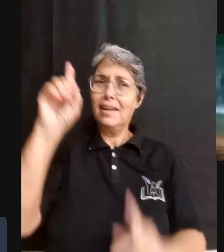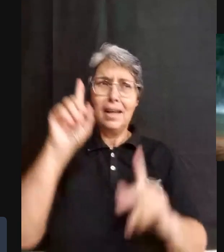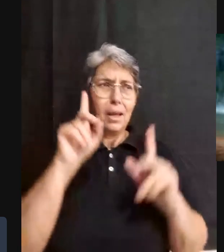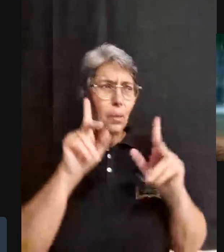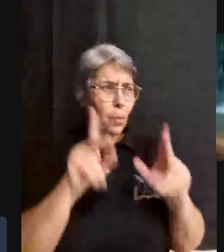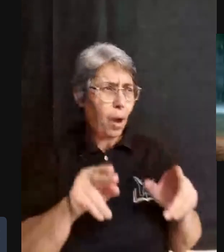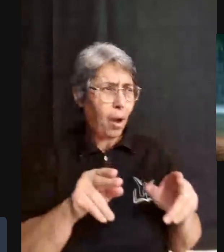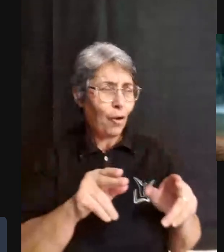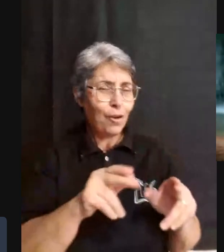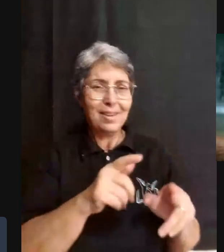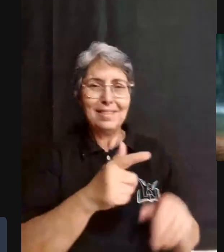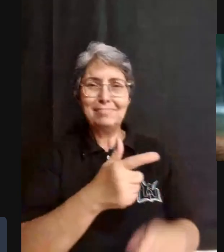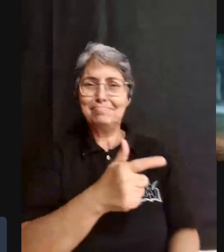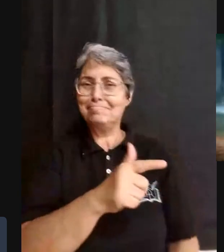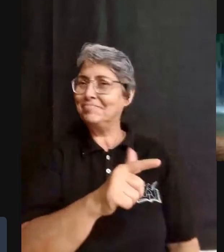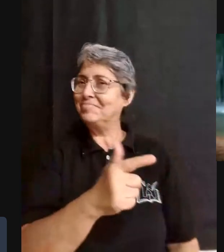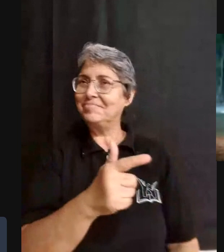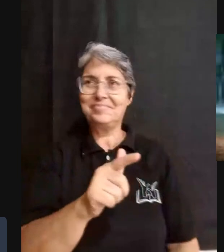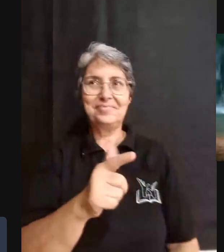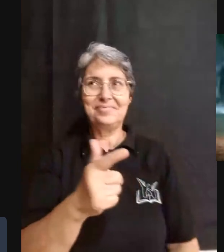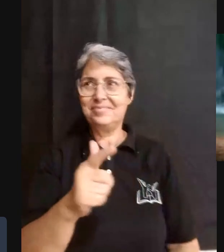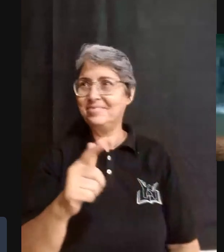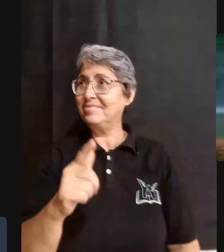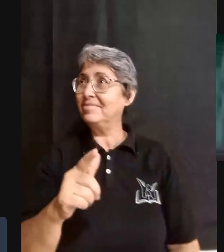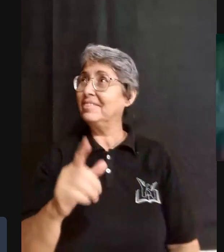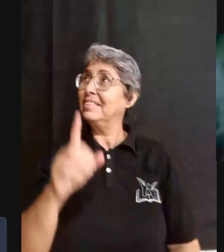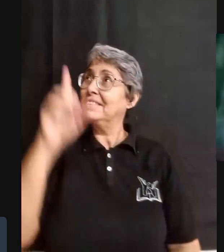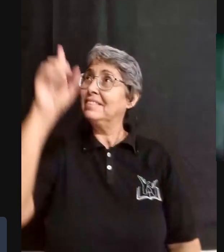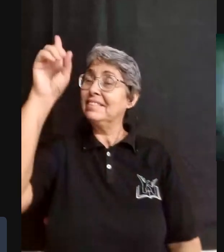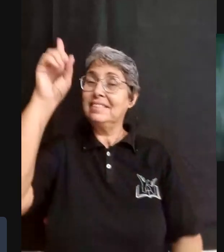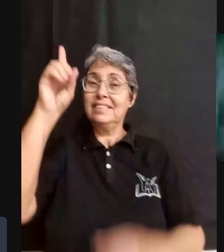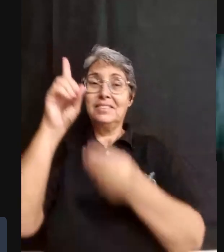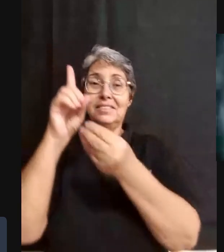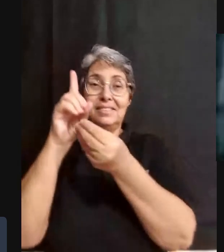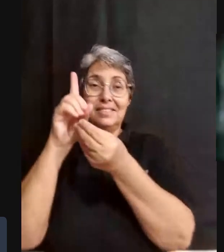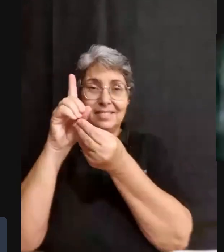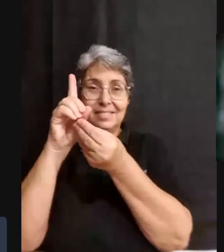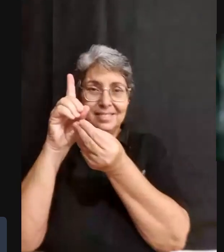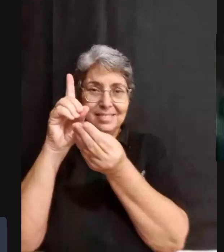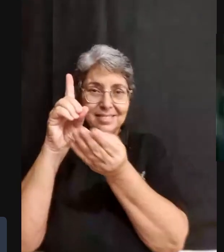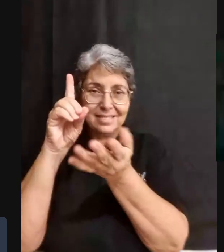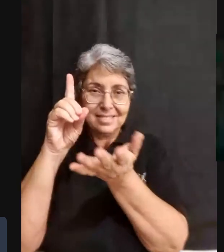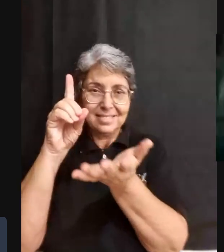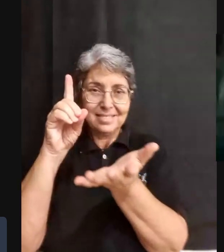igual, concede a fé para